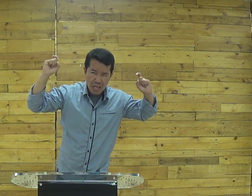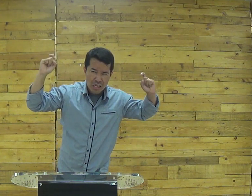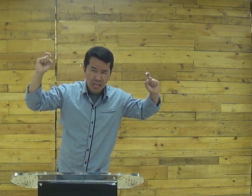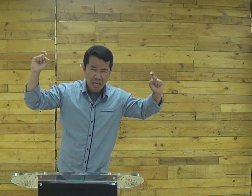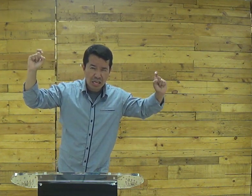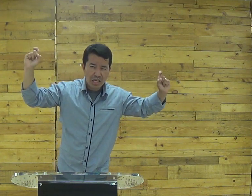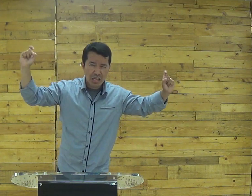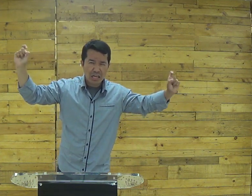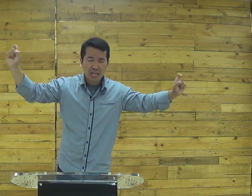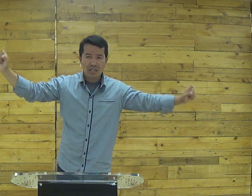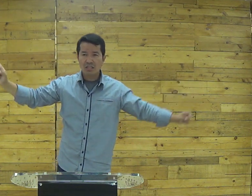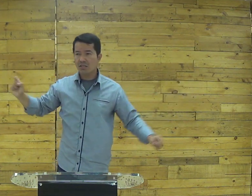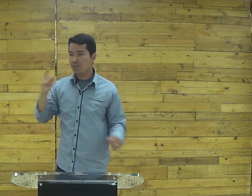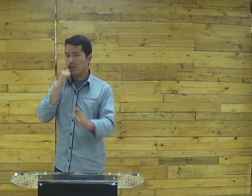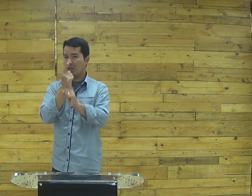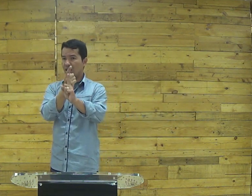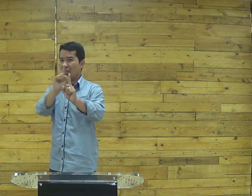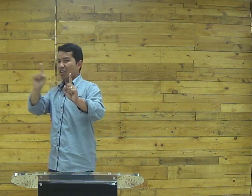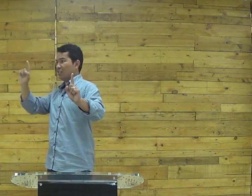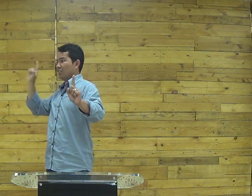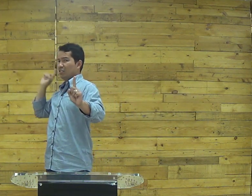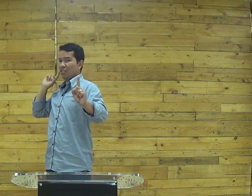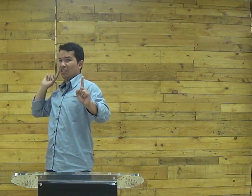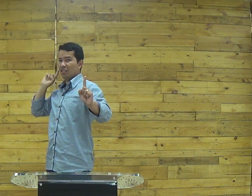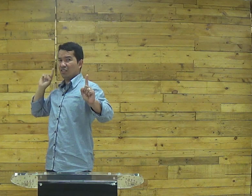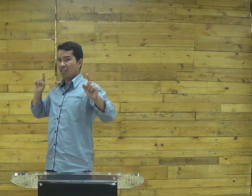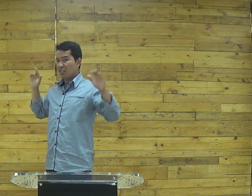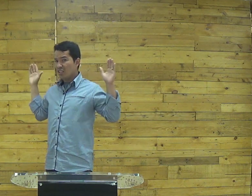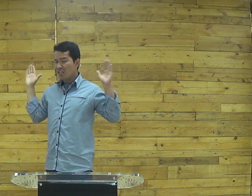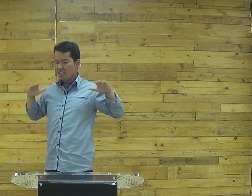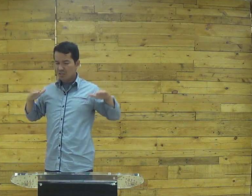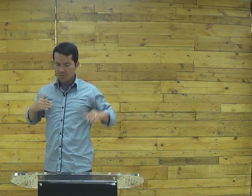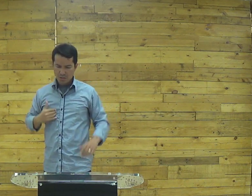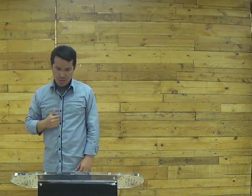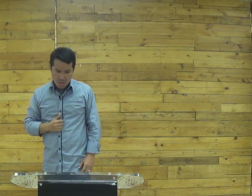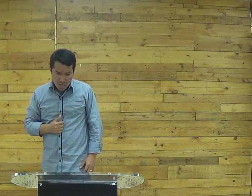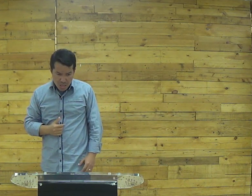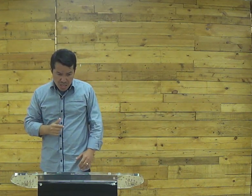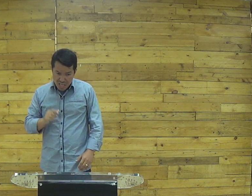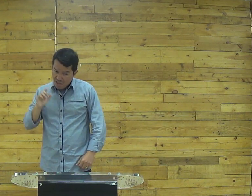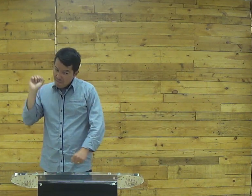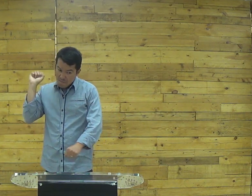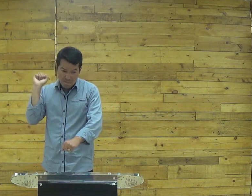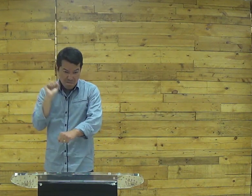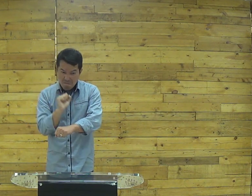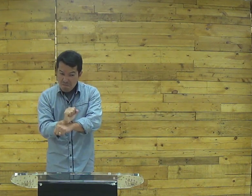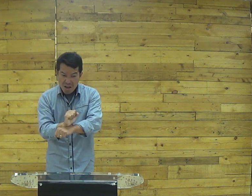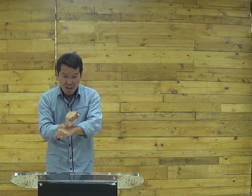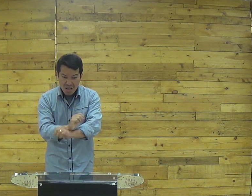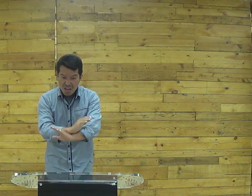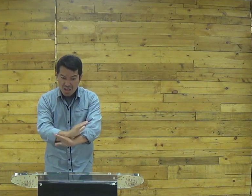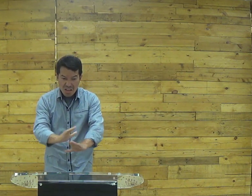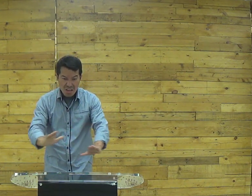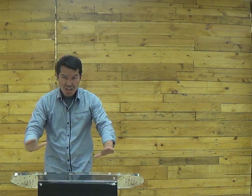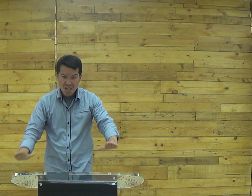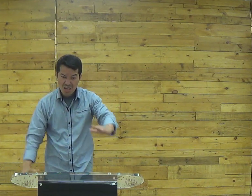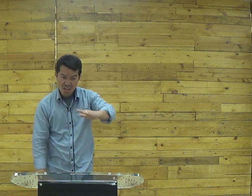ele levanta, então, para sacrificar o filho, um anjo lhe diz: